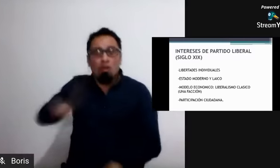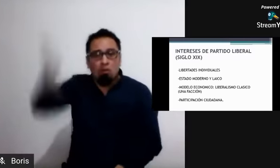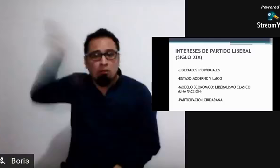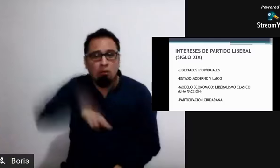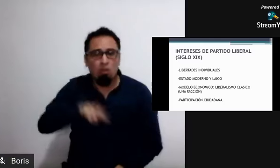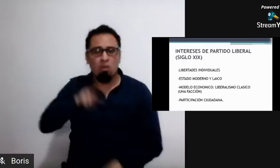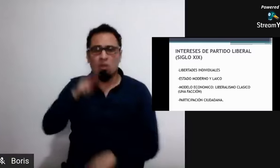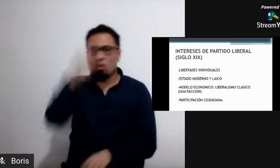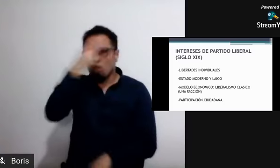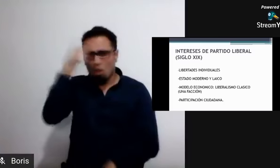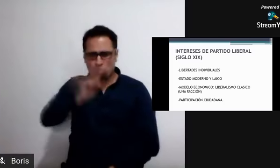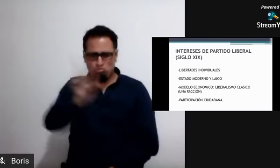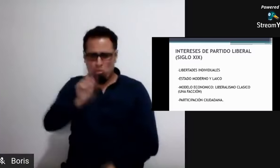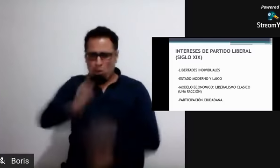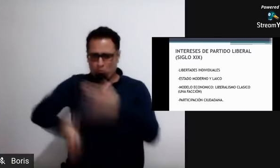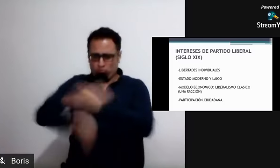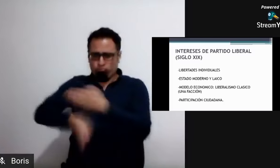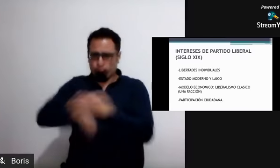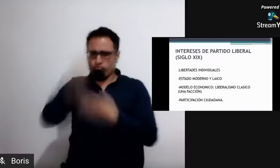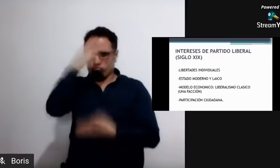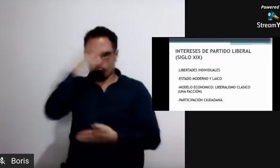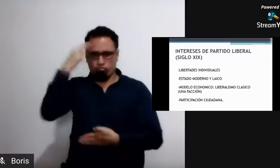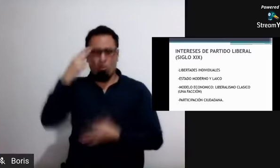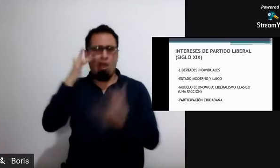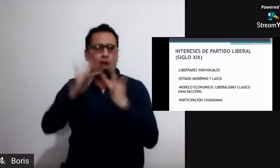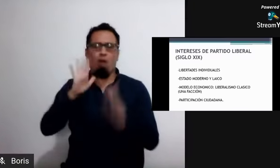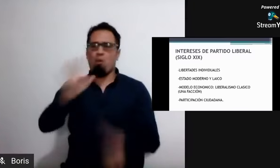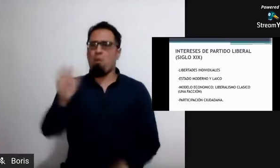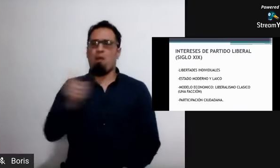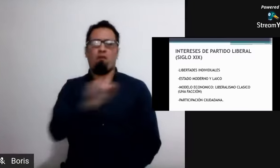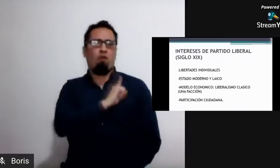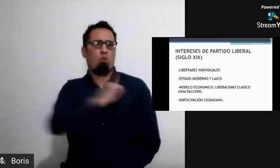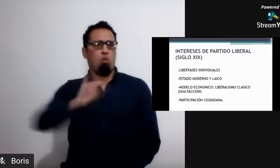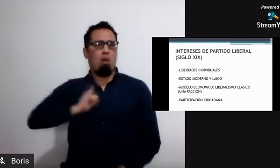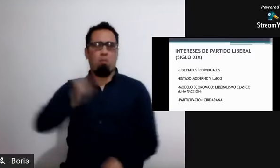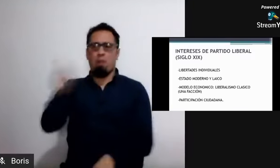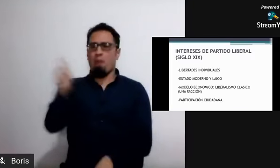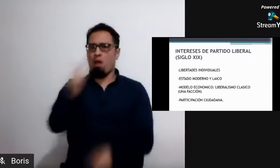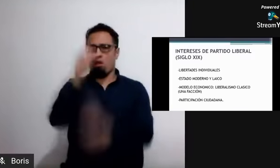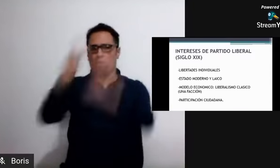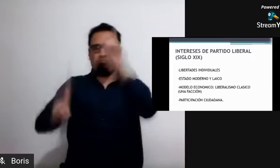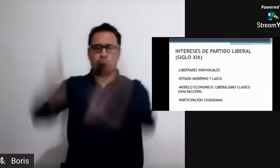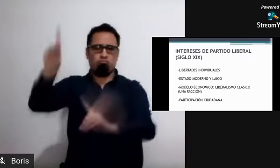fuera un Estado independiente, que no dependiera del catolicismo. Eh,